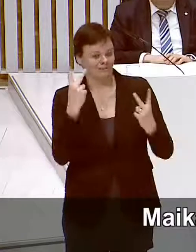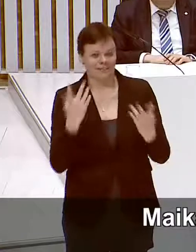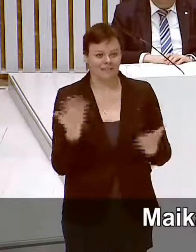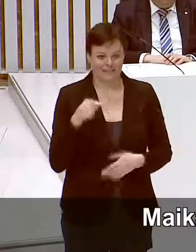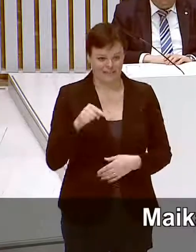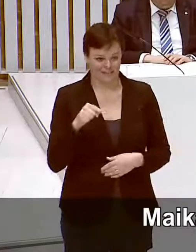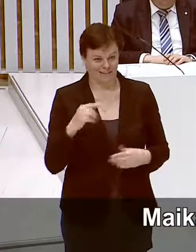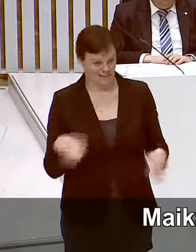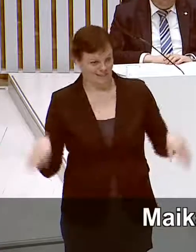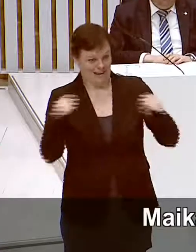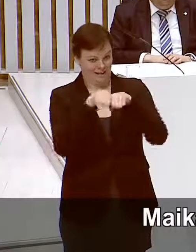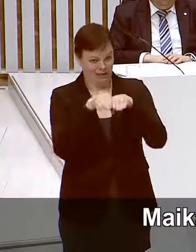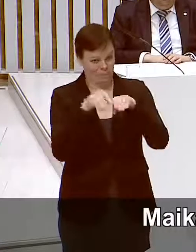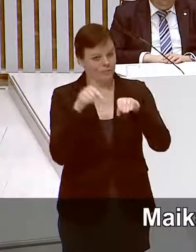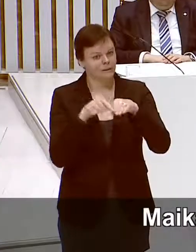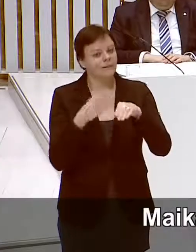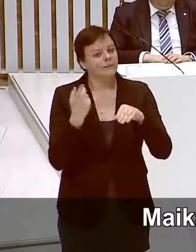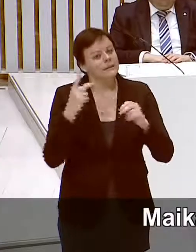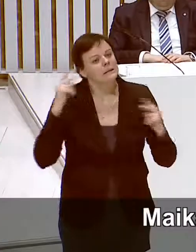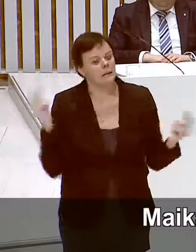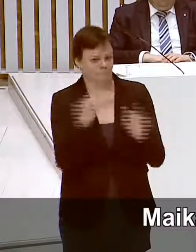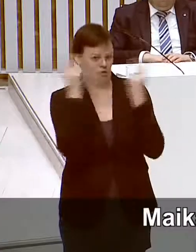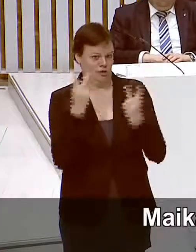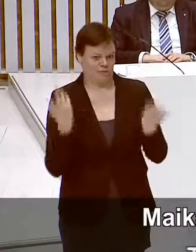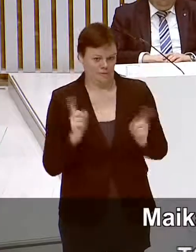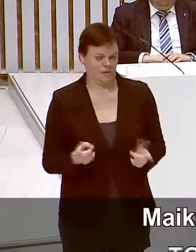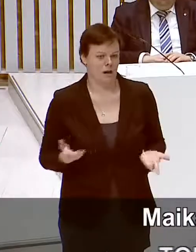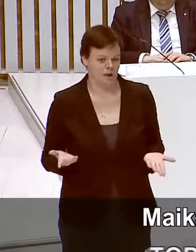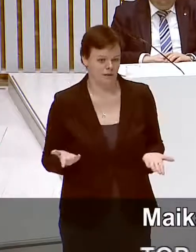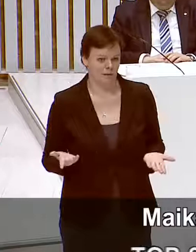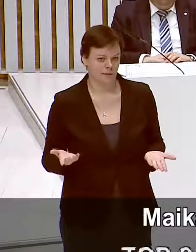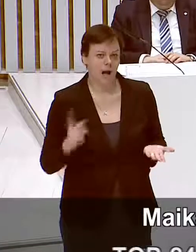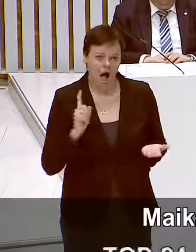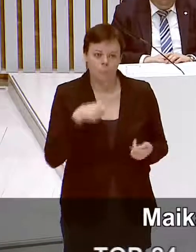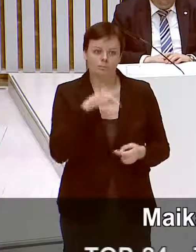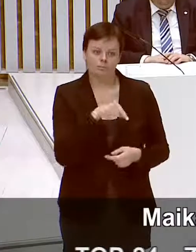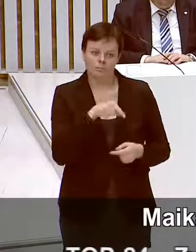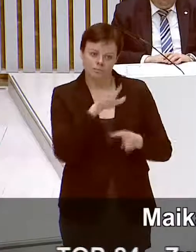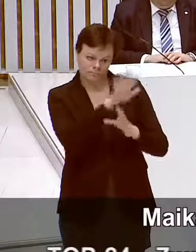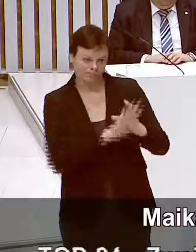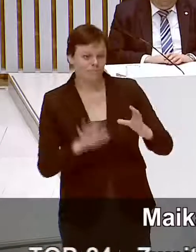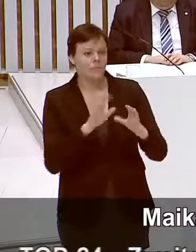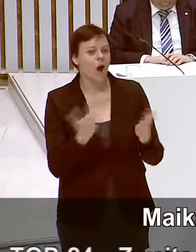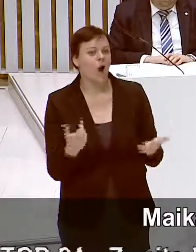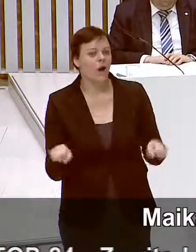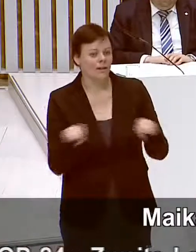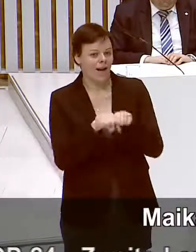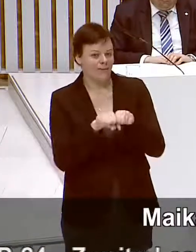hier Selbstverständlichkeit wird. Die Benutzeroberfläche von Online-Angeboten öffentlicher Hand